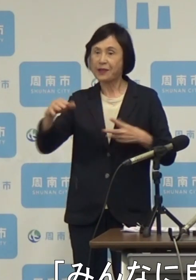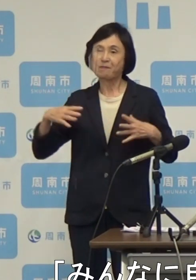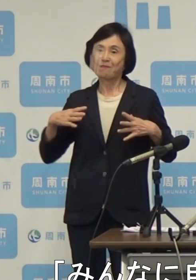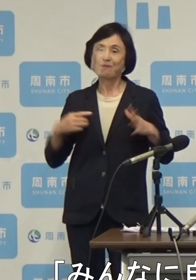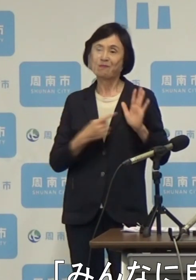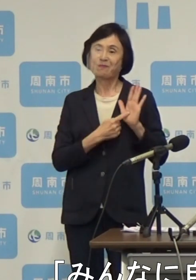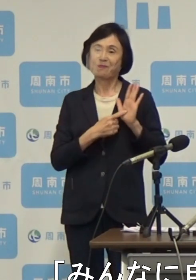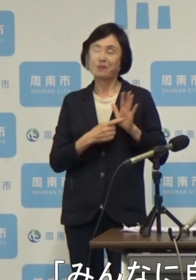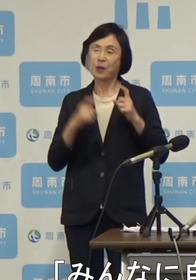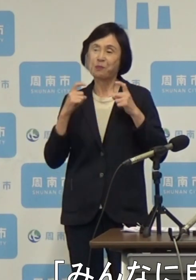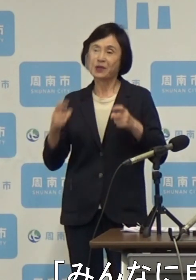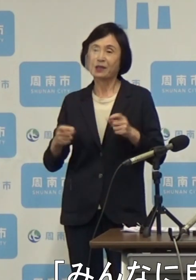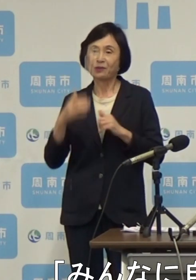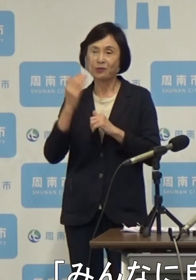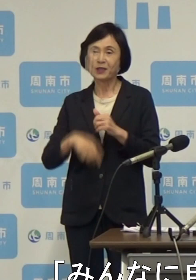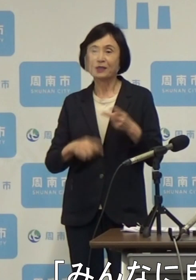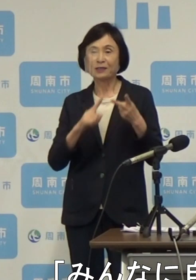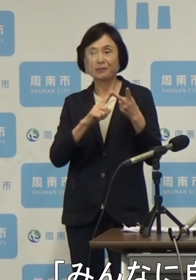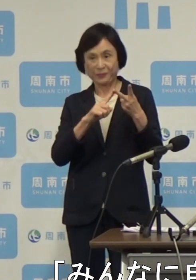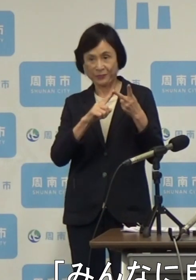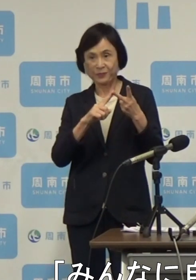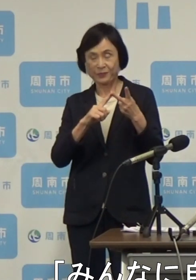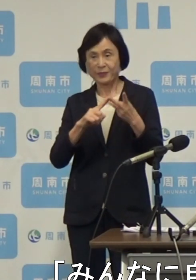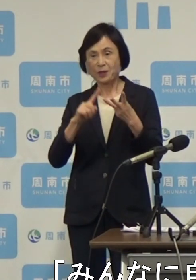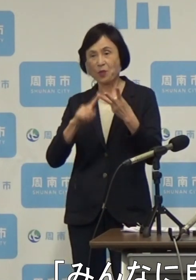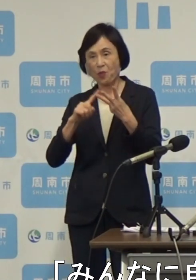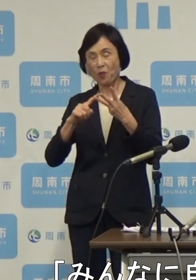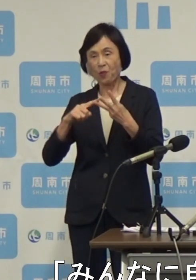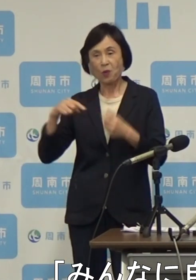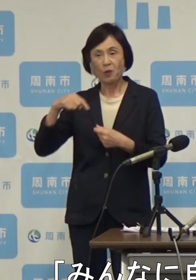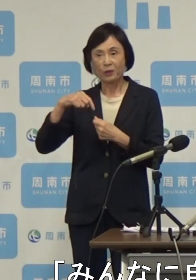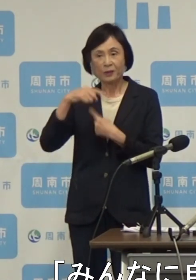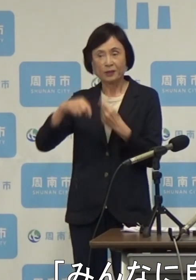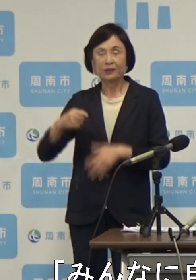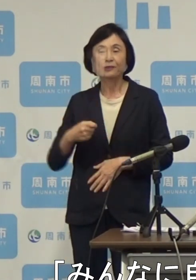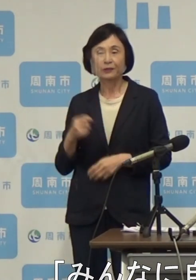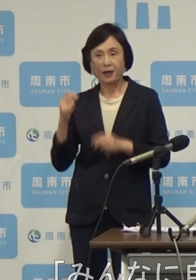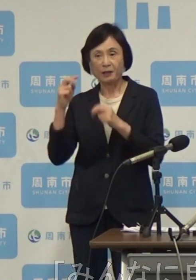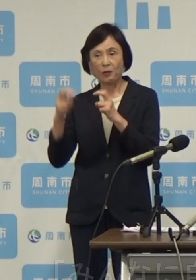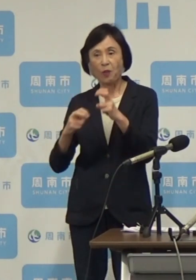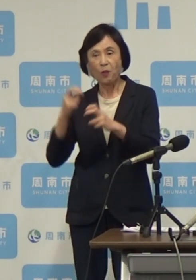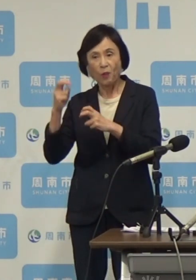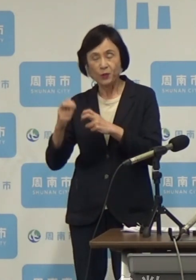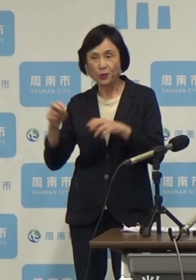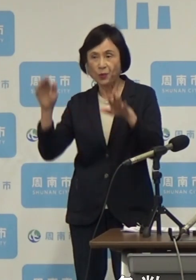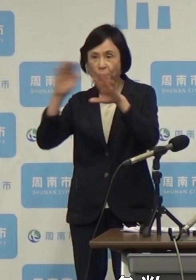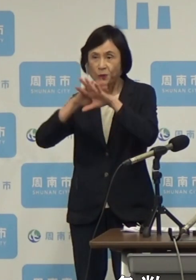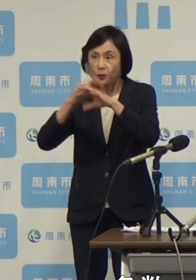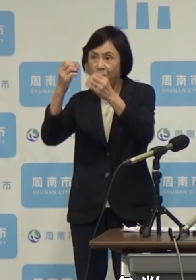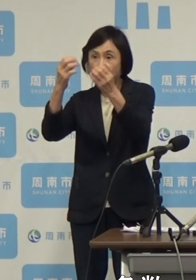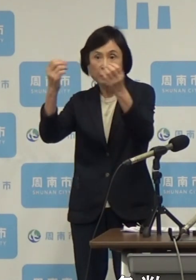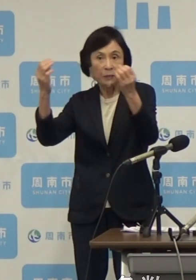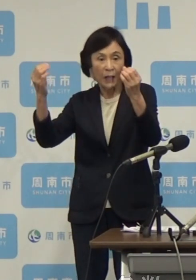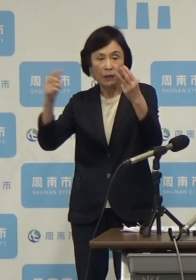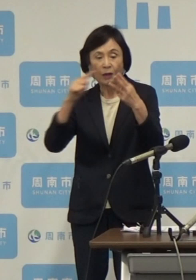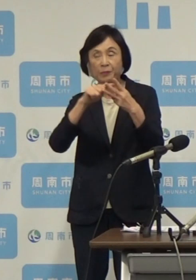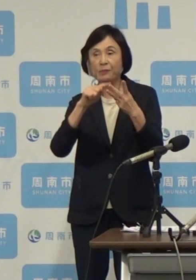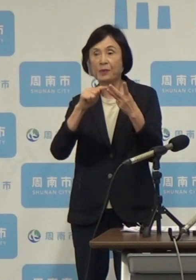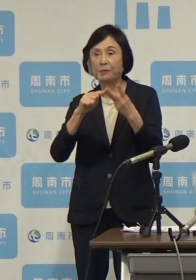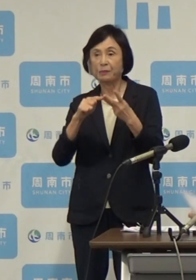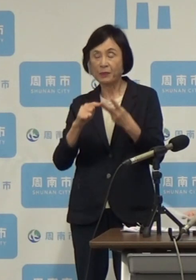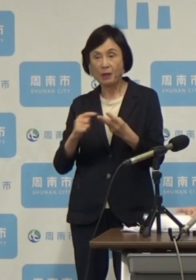い港の写真部門、周南工場夜景写真部門に多数応募いただきました